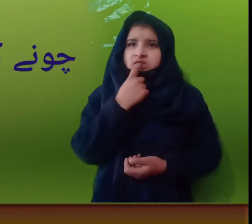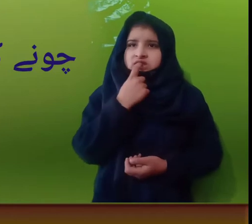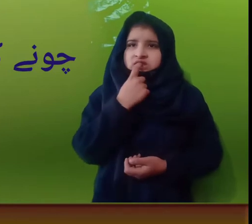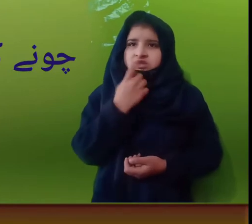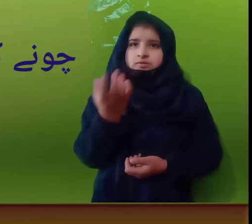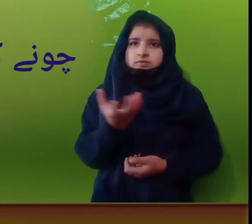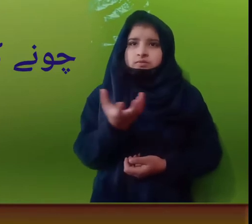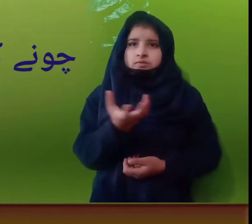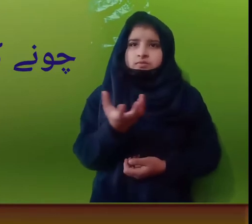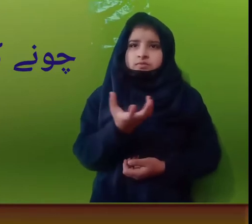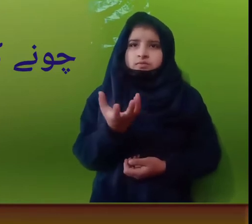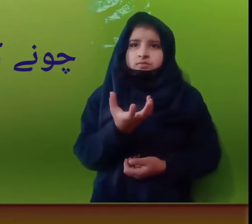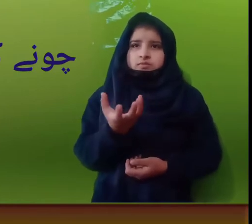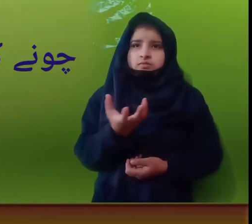चूने का पत्थर।